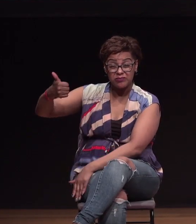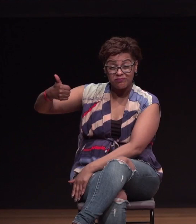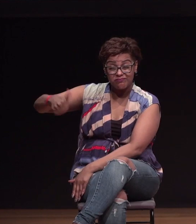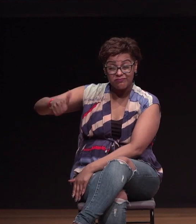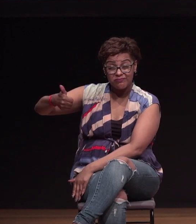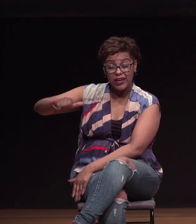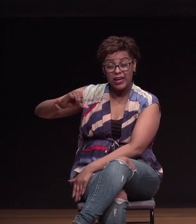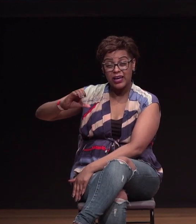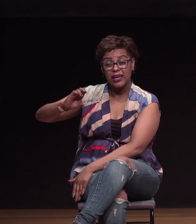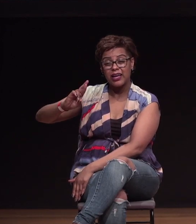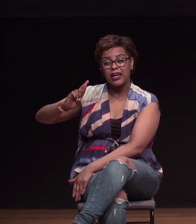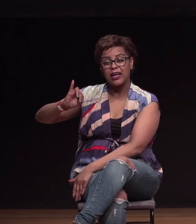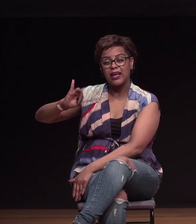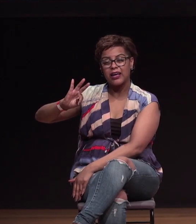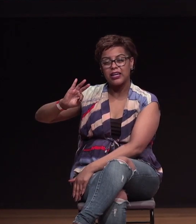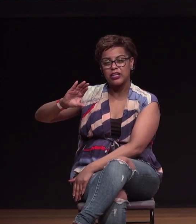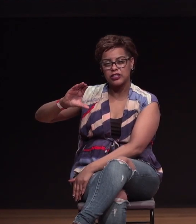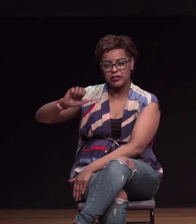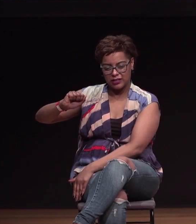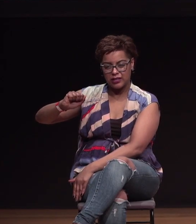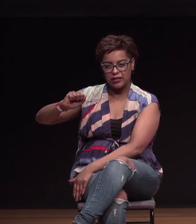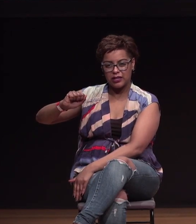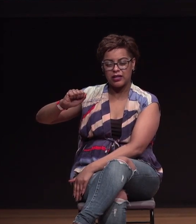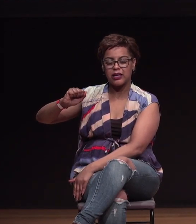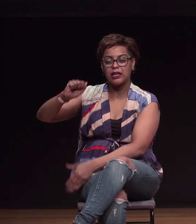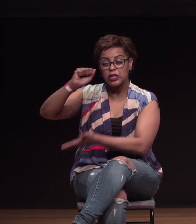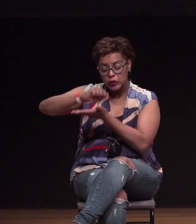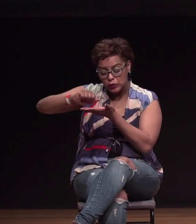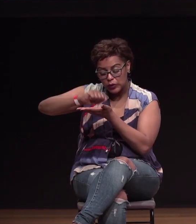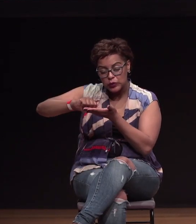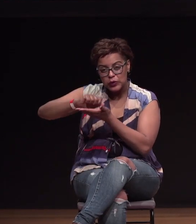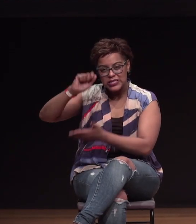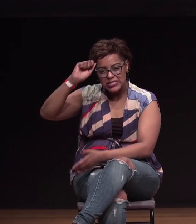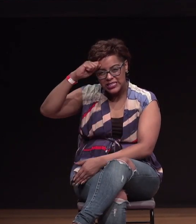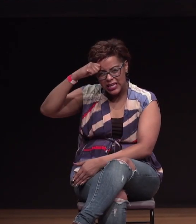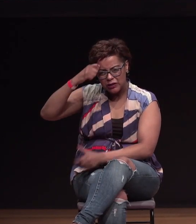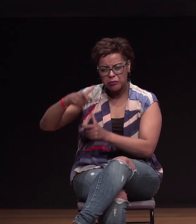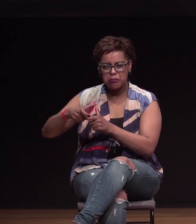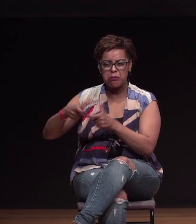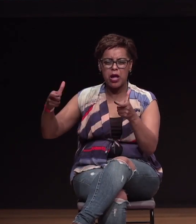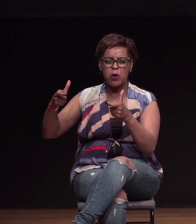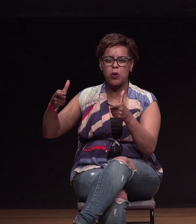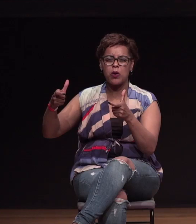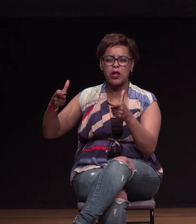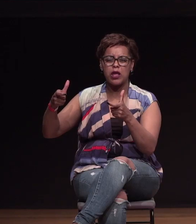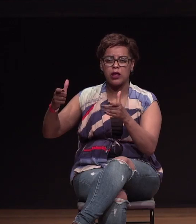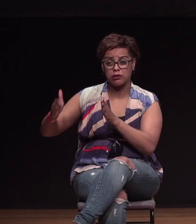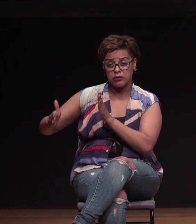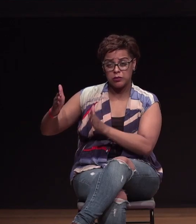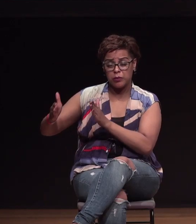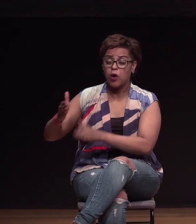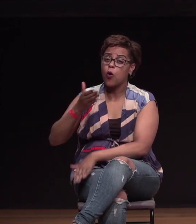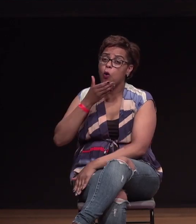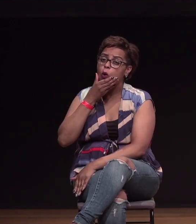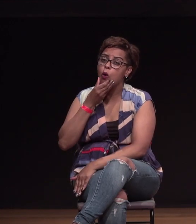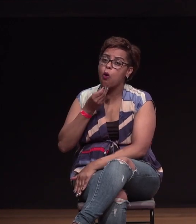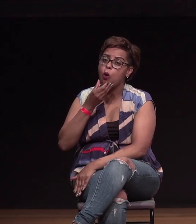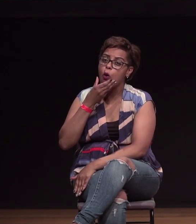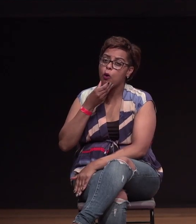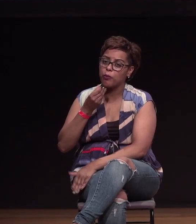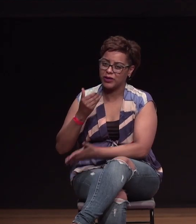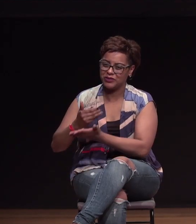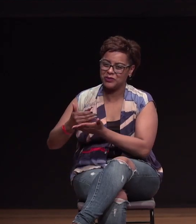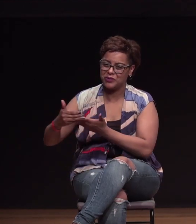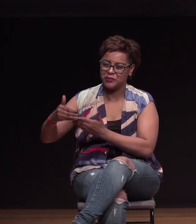forte que os autores negros eram majoritariamente homens naquele momento, início dos anos